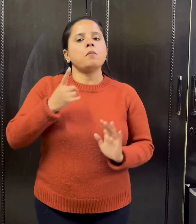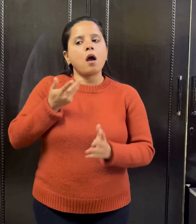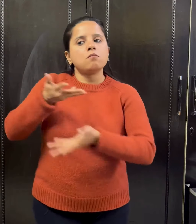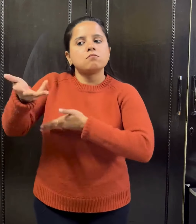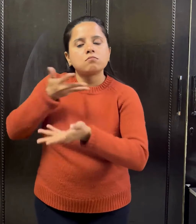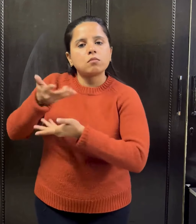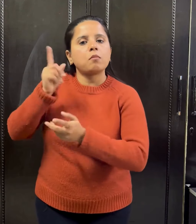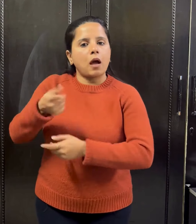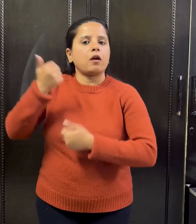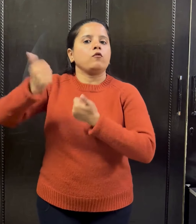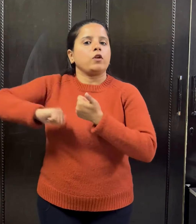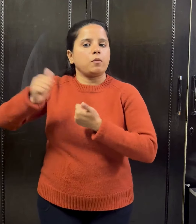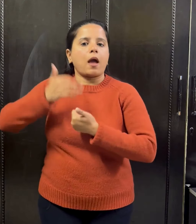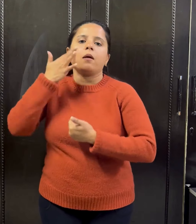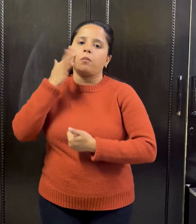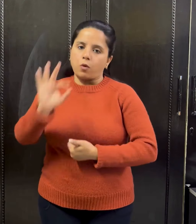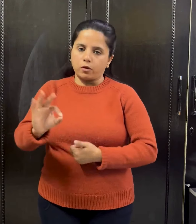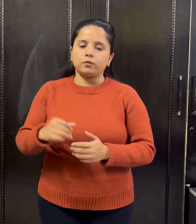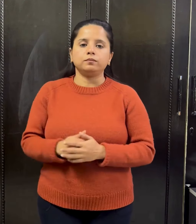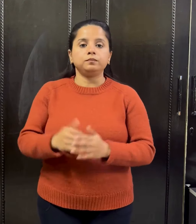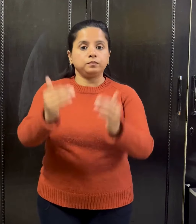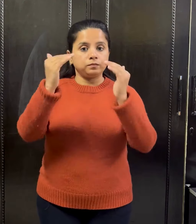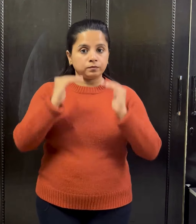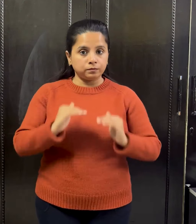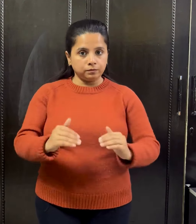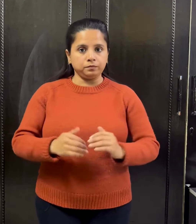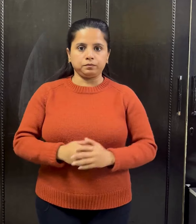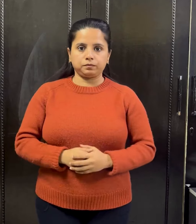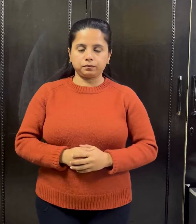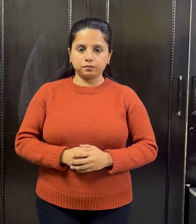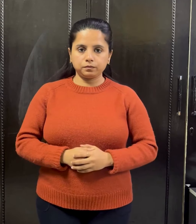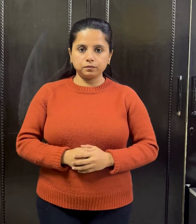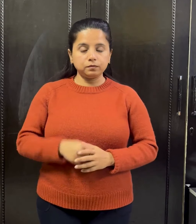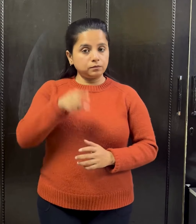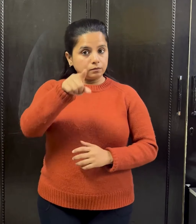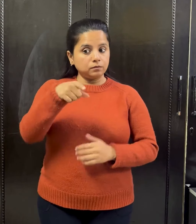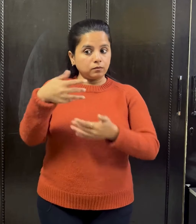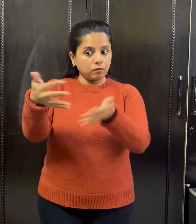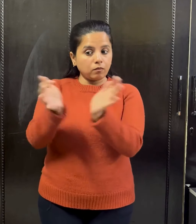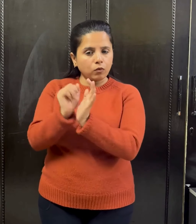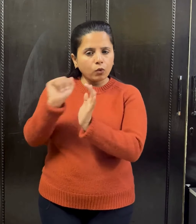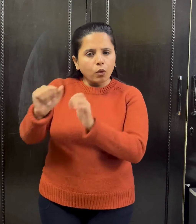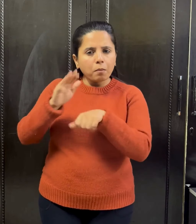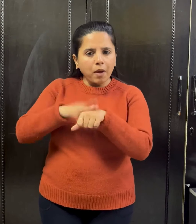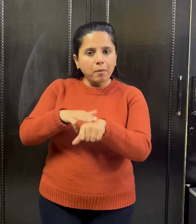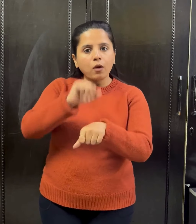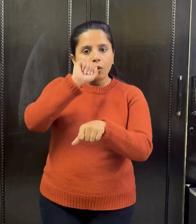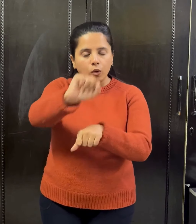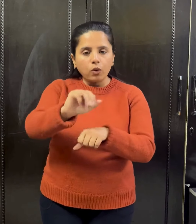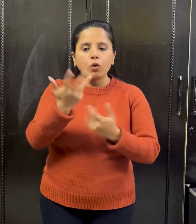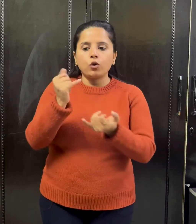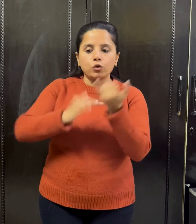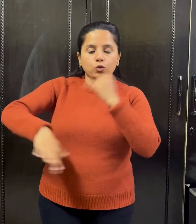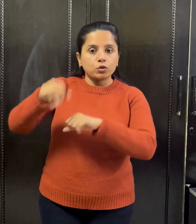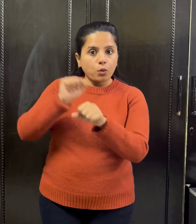उससे अगले प्रश्न में आप उसी कम्युनिटी मेंबर या सोशल वर्कर या